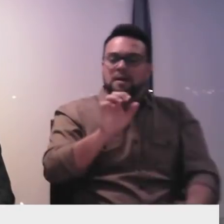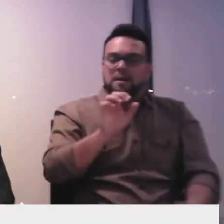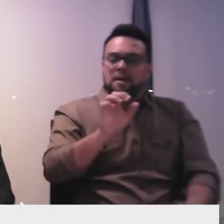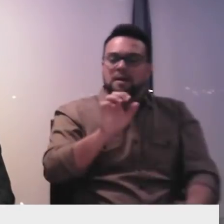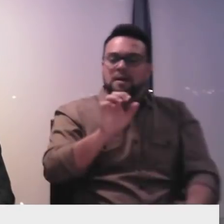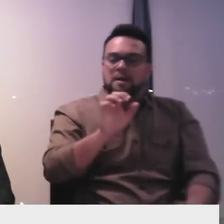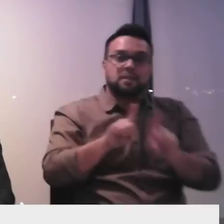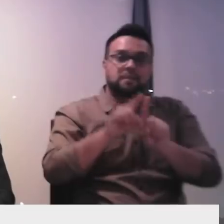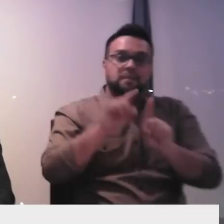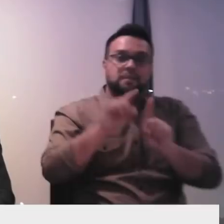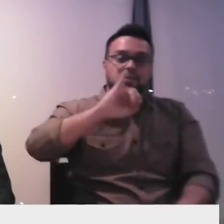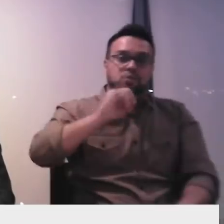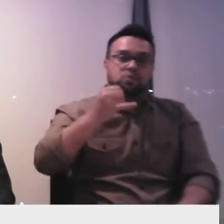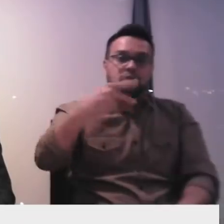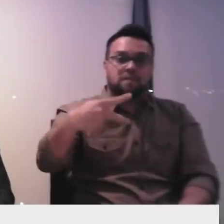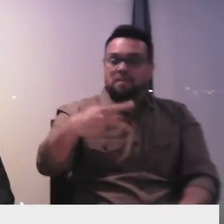Pan.